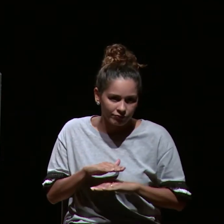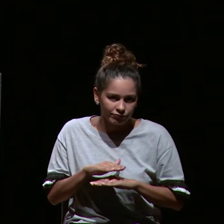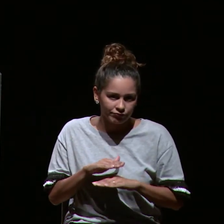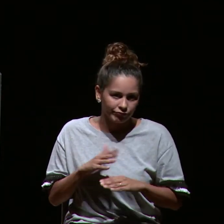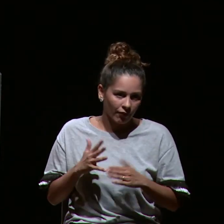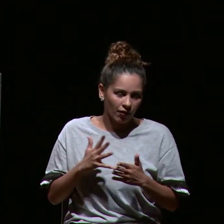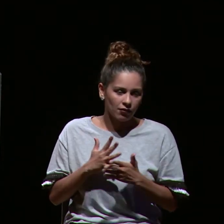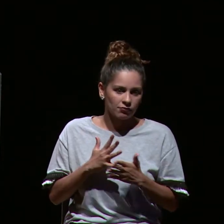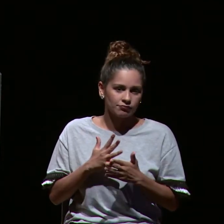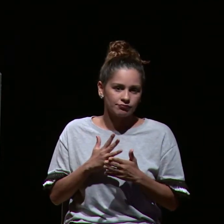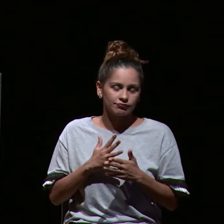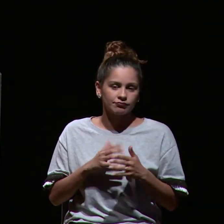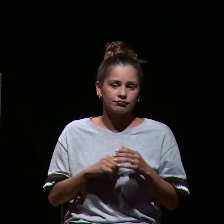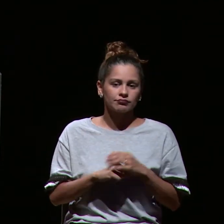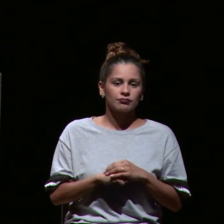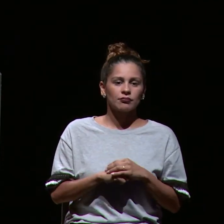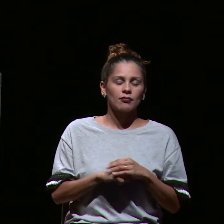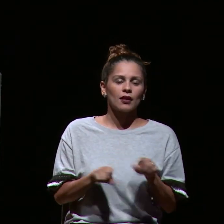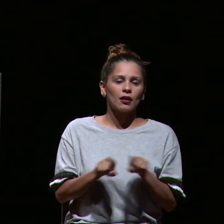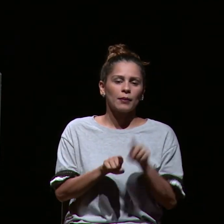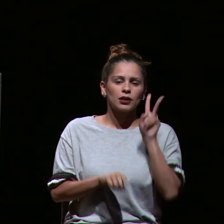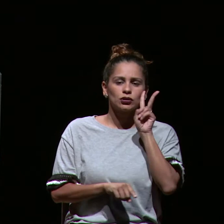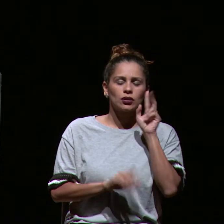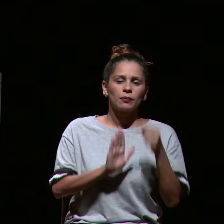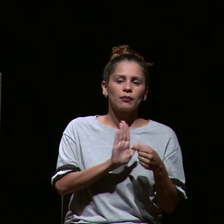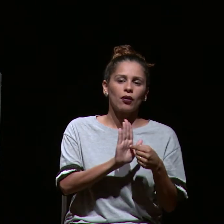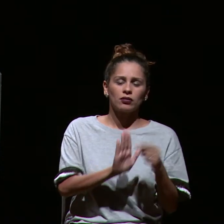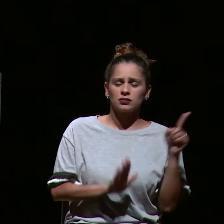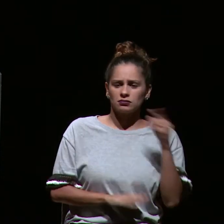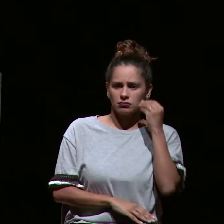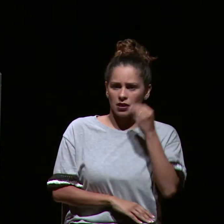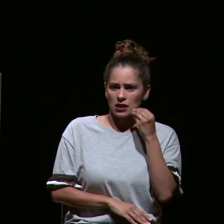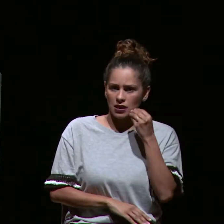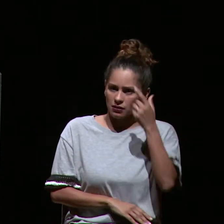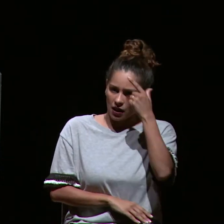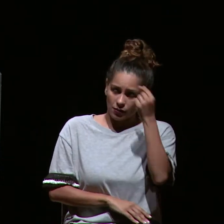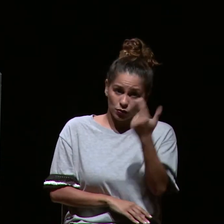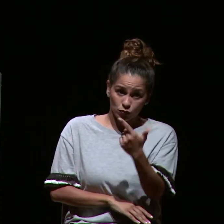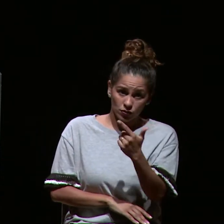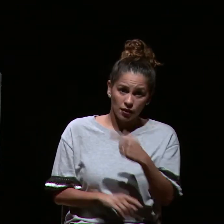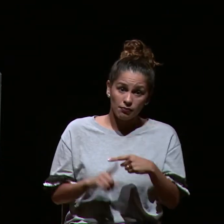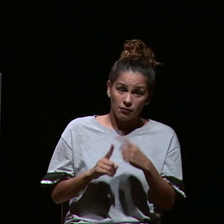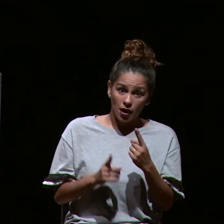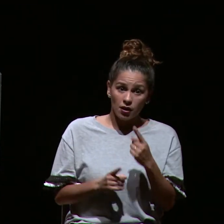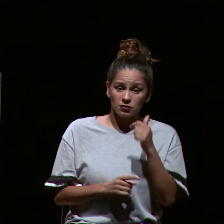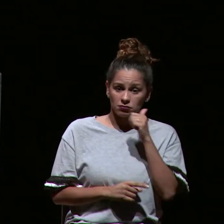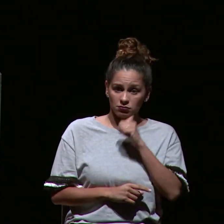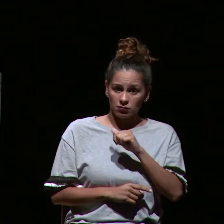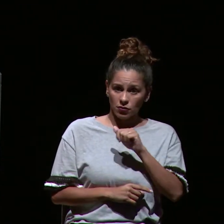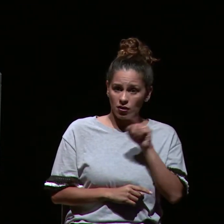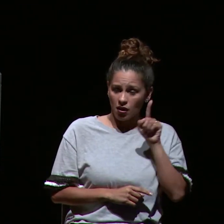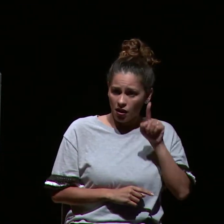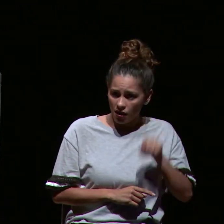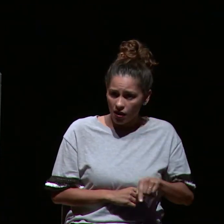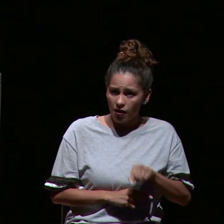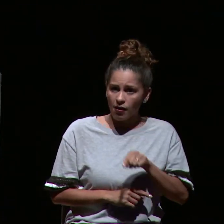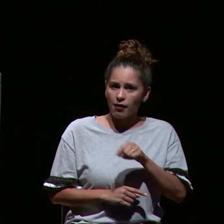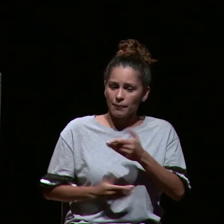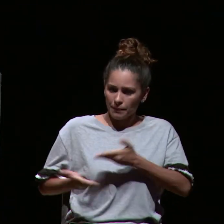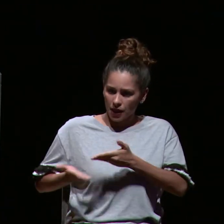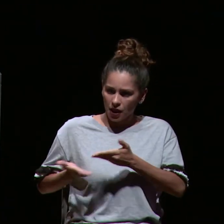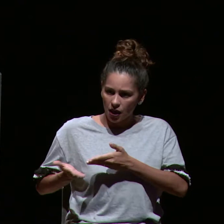sabedoria da mãe de Michele. Embora sem nenhuma experiência acadêmica, esta empregada doméstica foi capaz de conscientizar a filha sobre a importância